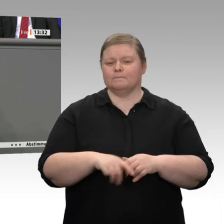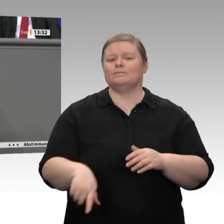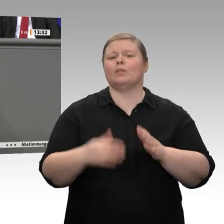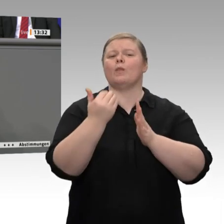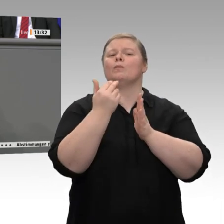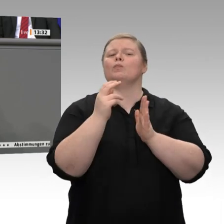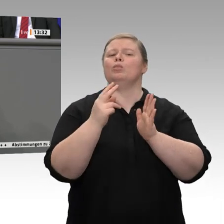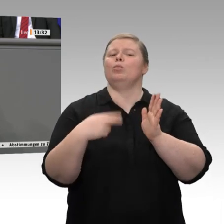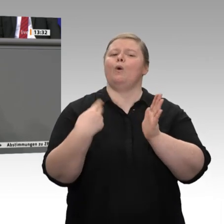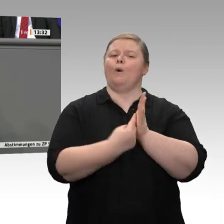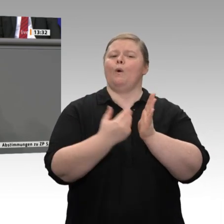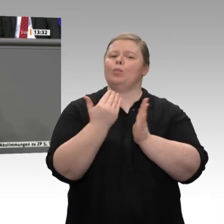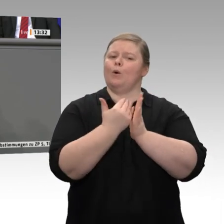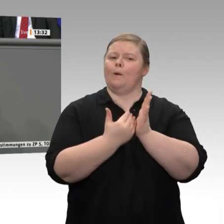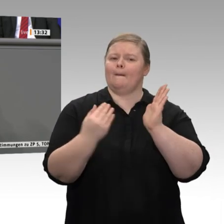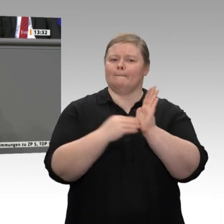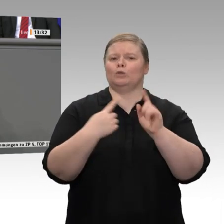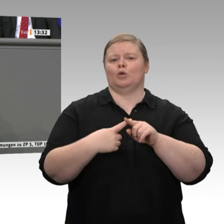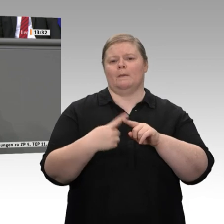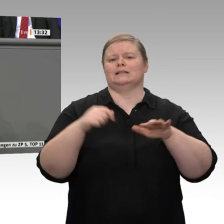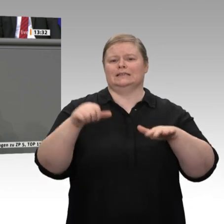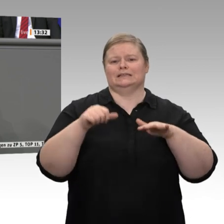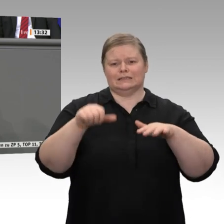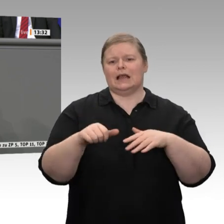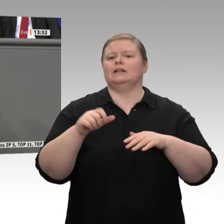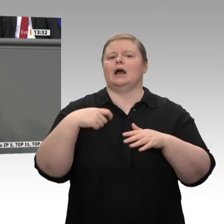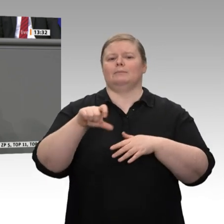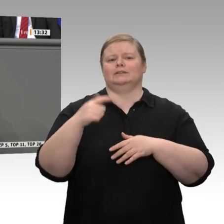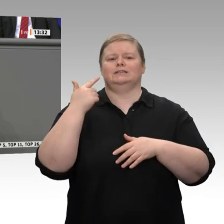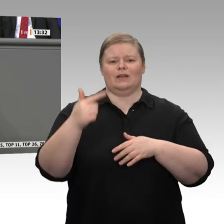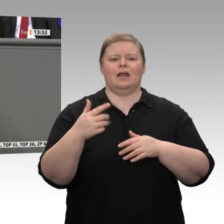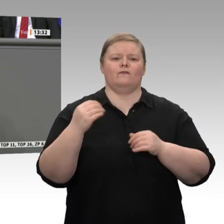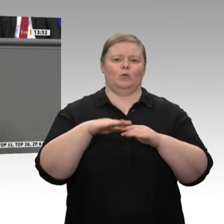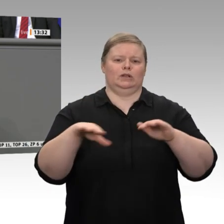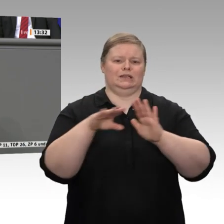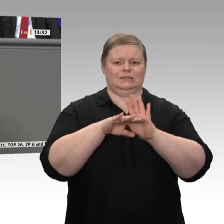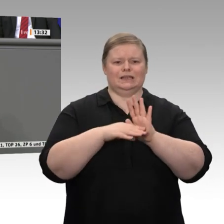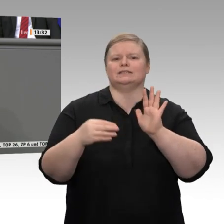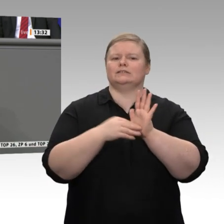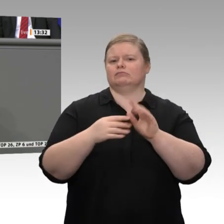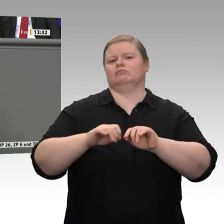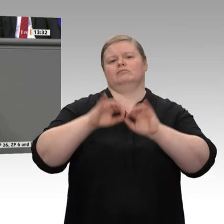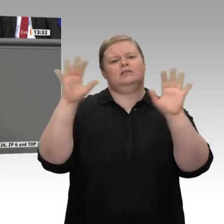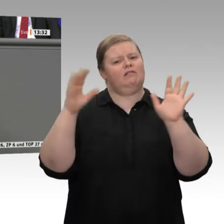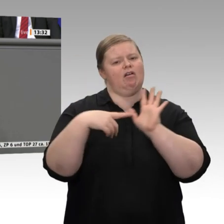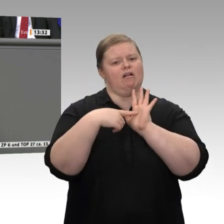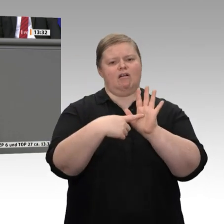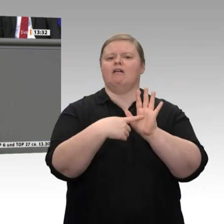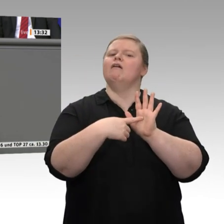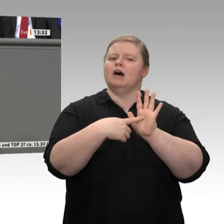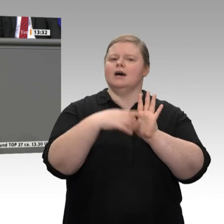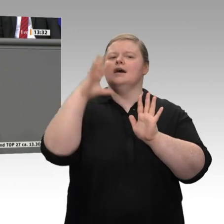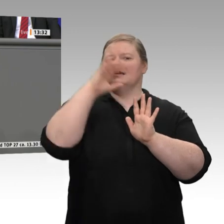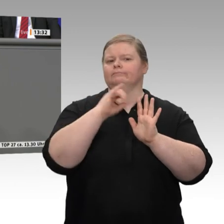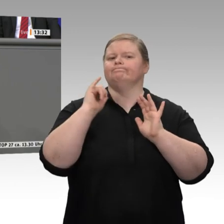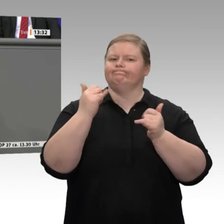NS-Regimes Unrechtsakte par excellence und damit von Anfang an nichtig waren. Und dieser